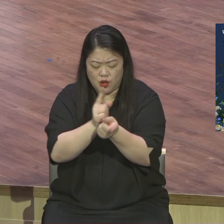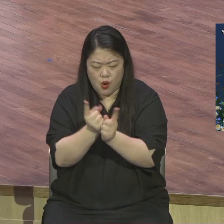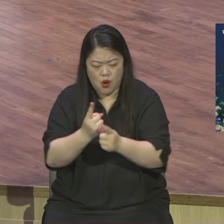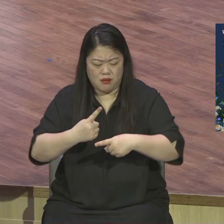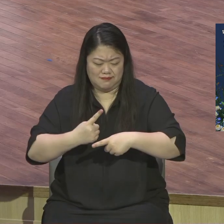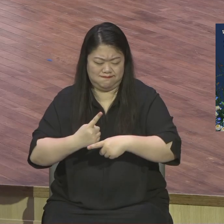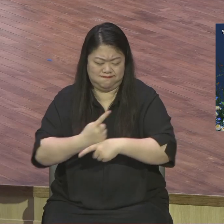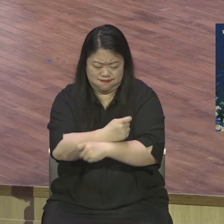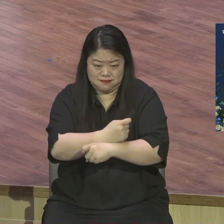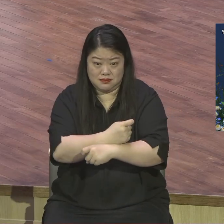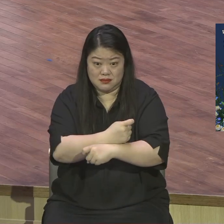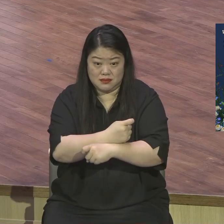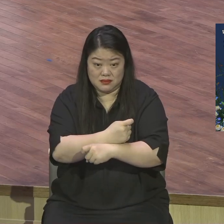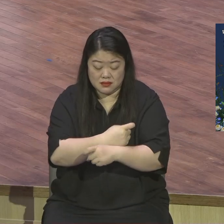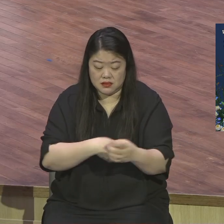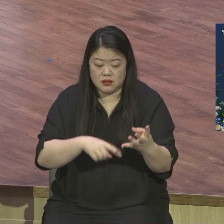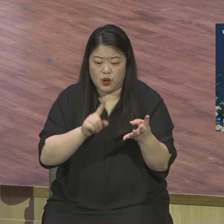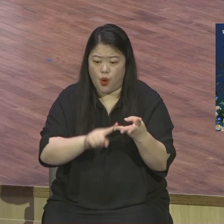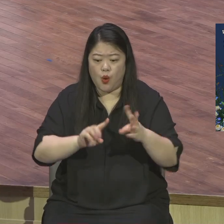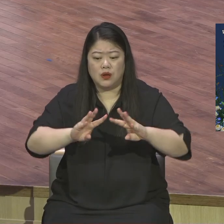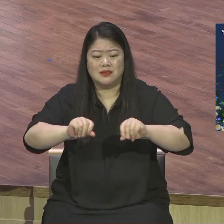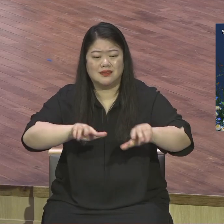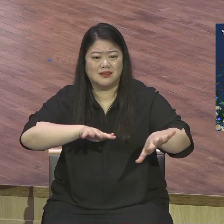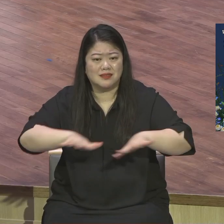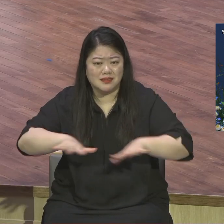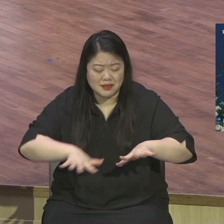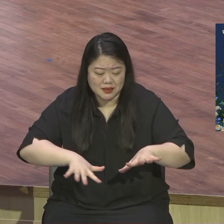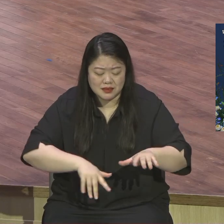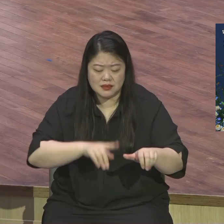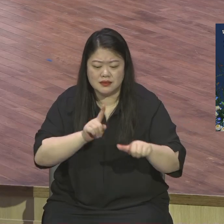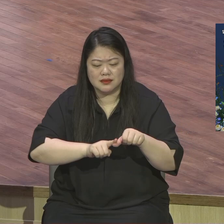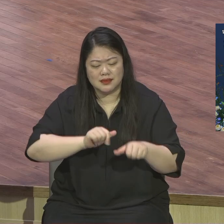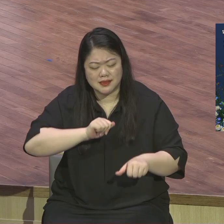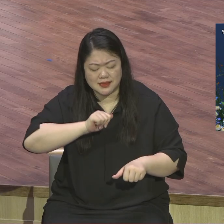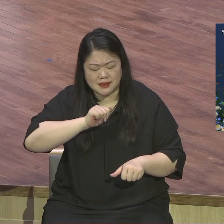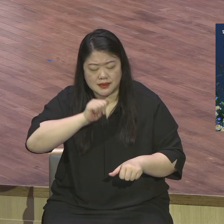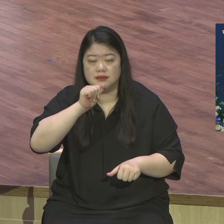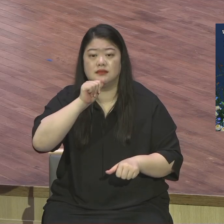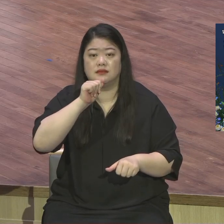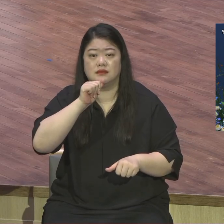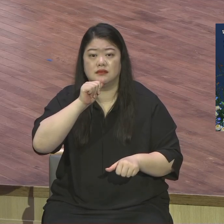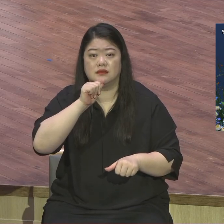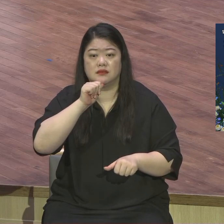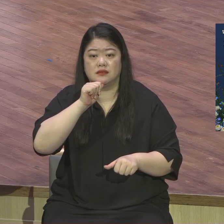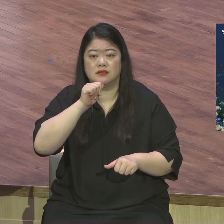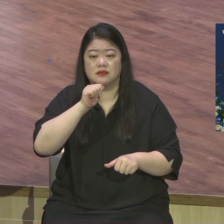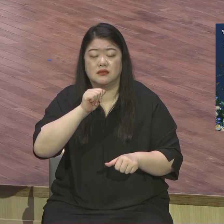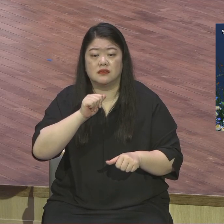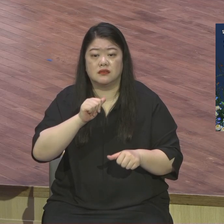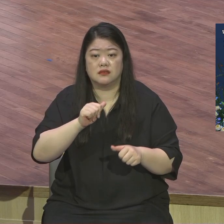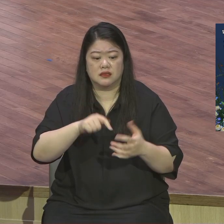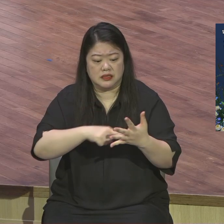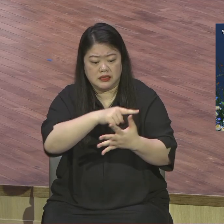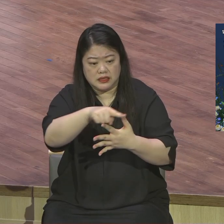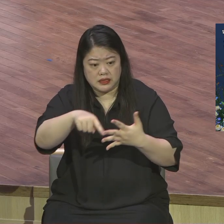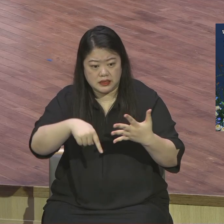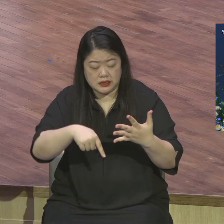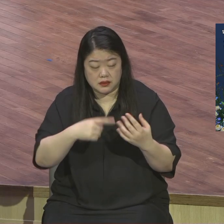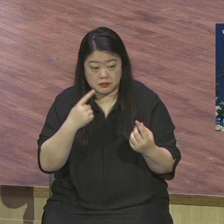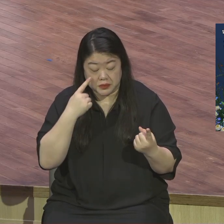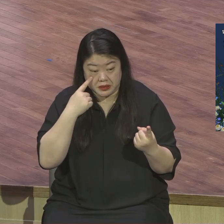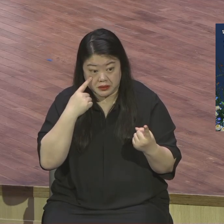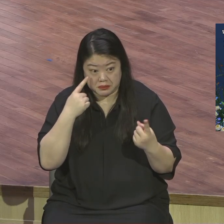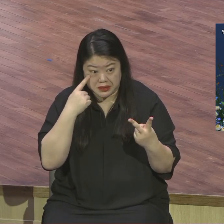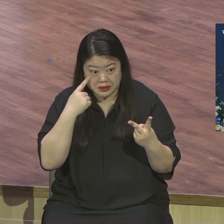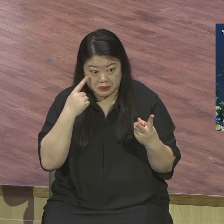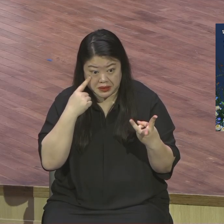곳곳에 기금과 지전이 일어난 것을 마지막이란 것을 그때그때 보면서 준비해라 내가